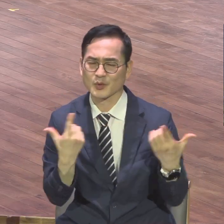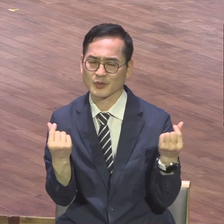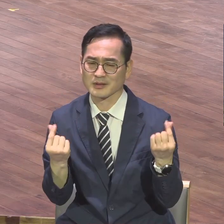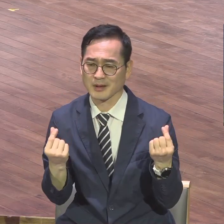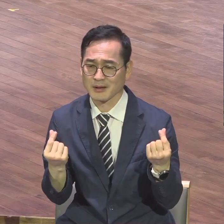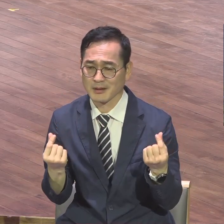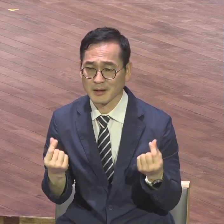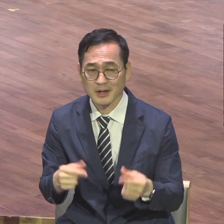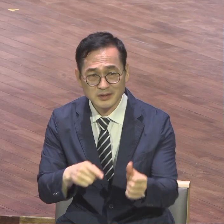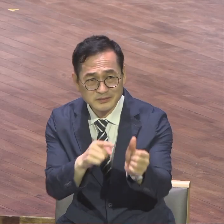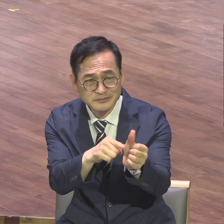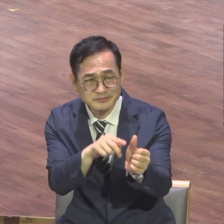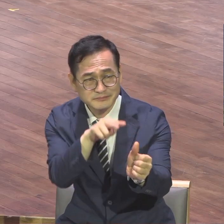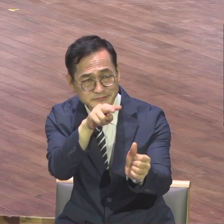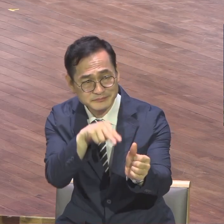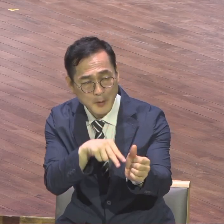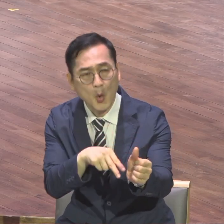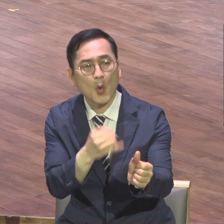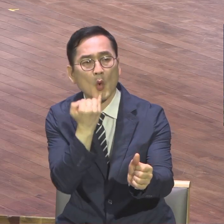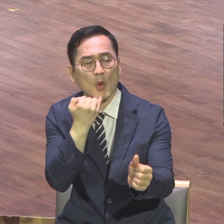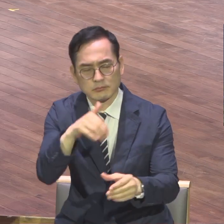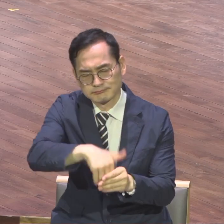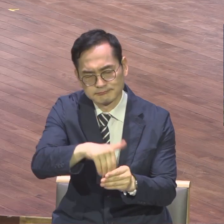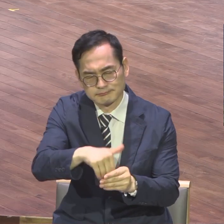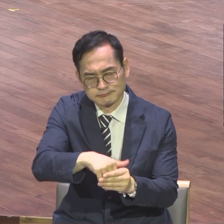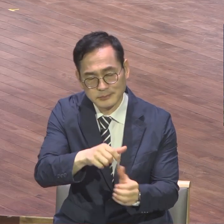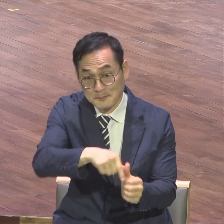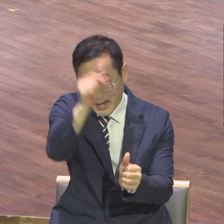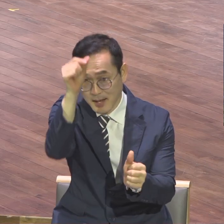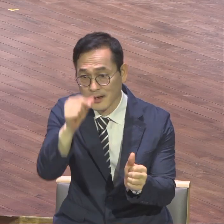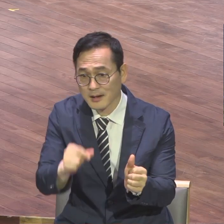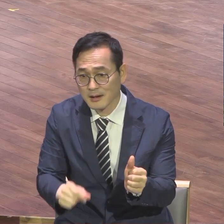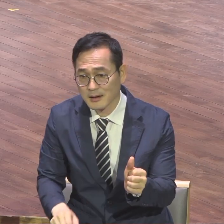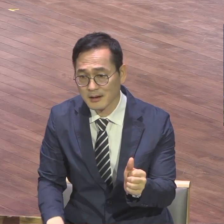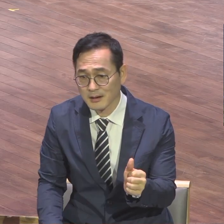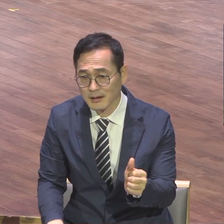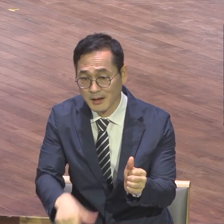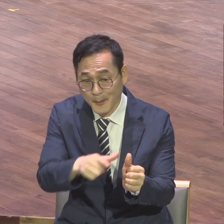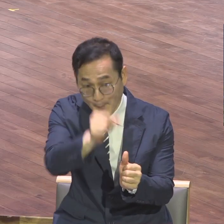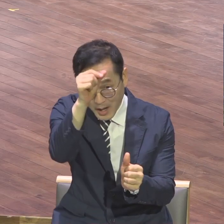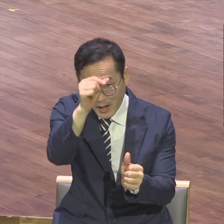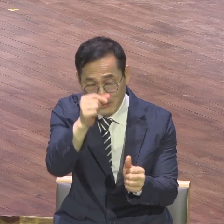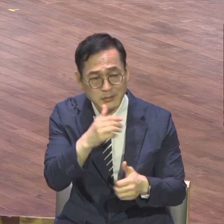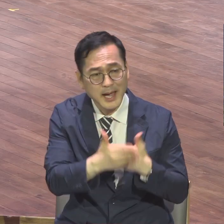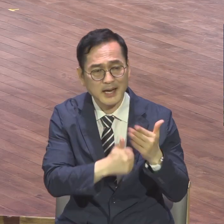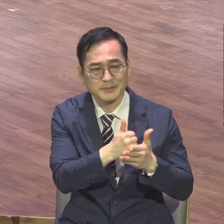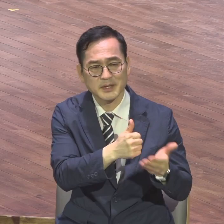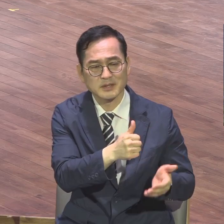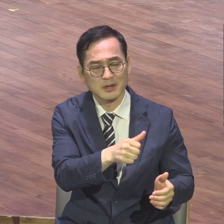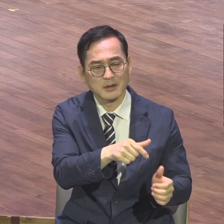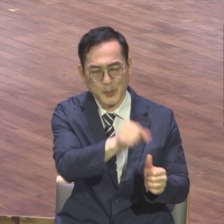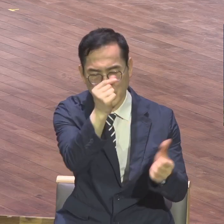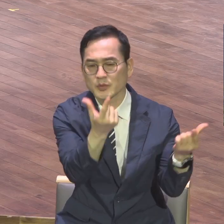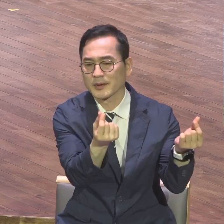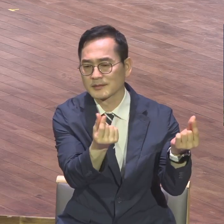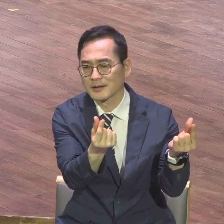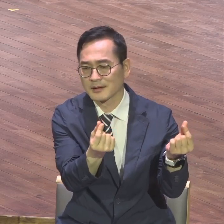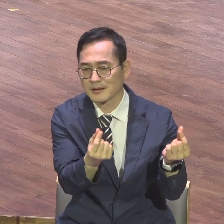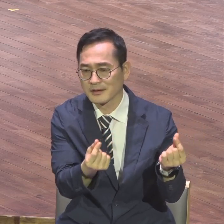여러분 지금 중직자 시대에 장로 세우니까 왜 세운지도 잘 몰라. 여러분 투표하면 한 명도 안